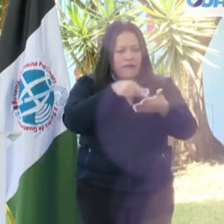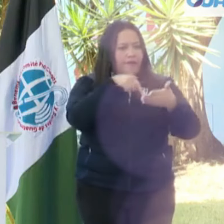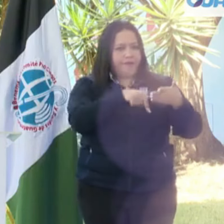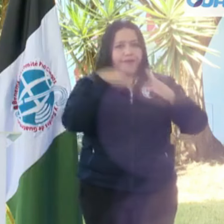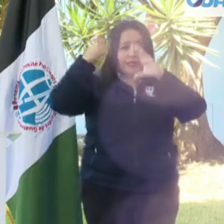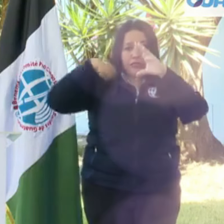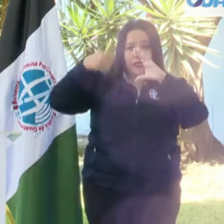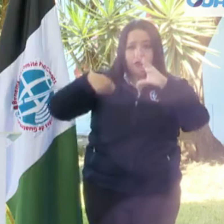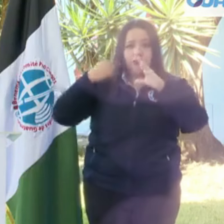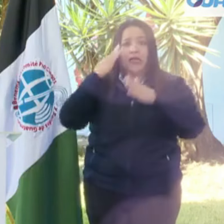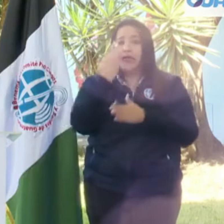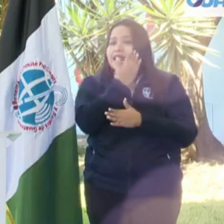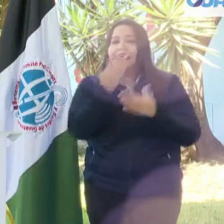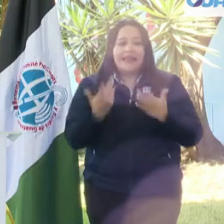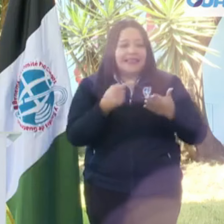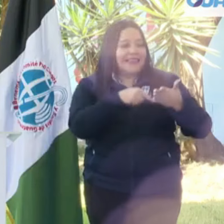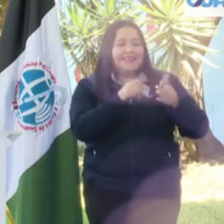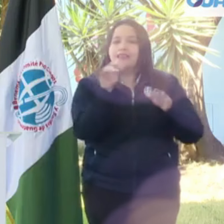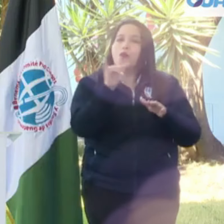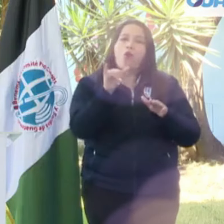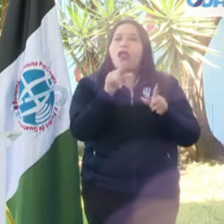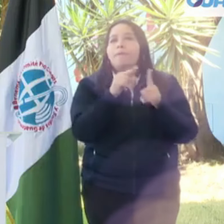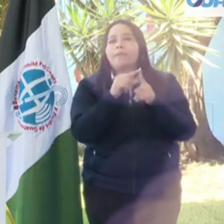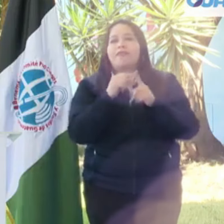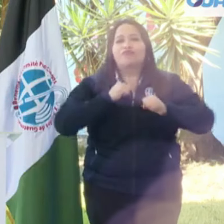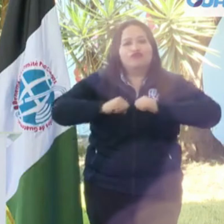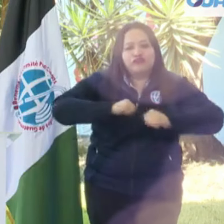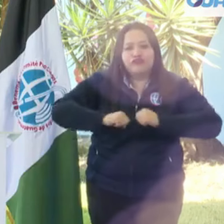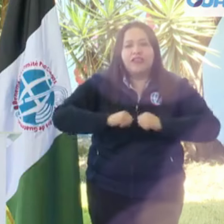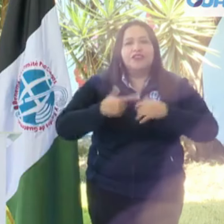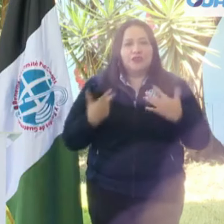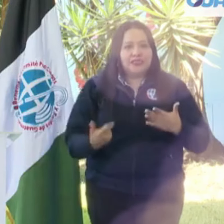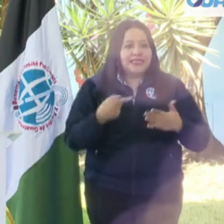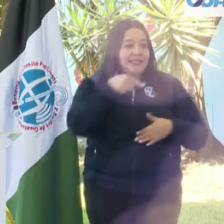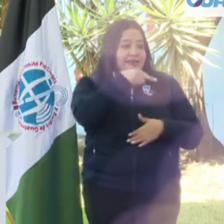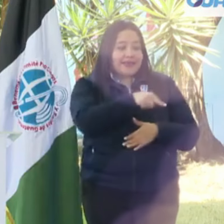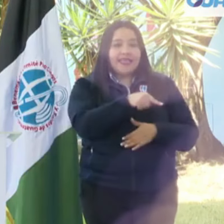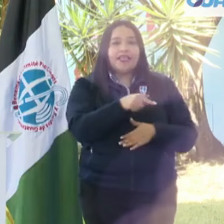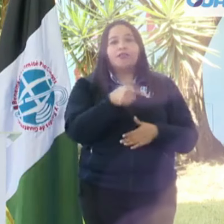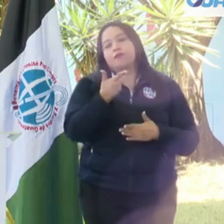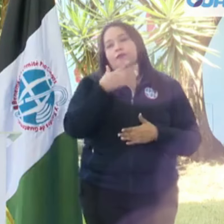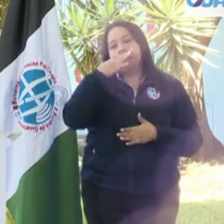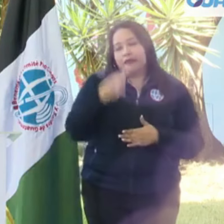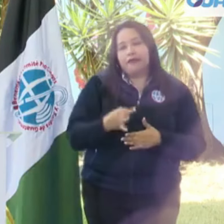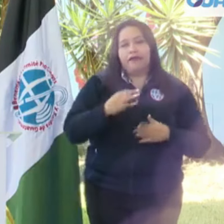Santa Lucía serán acciones que nos permitirán, a través de la campaña de Corazón